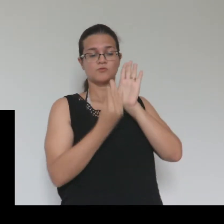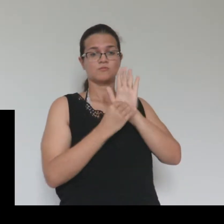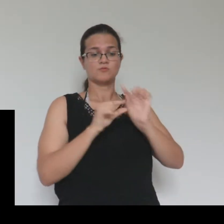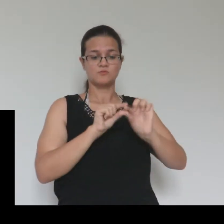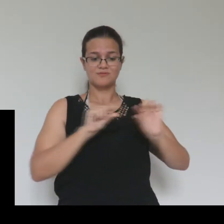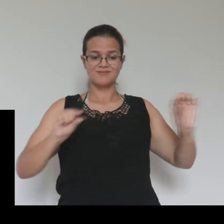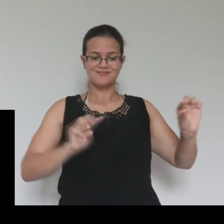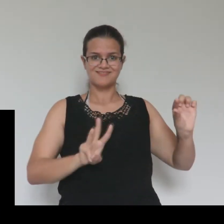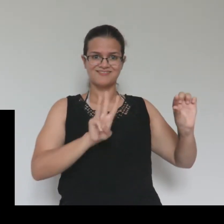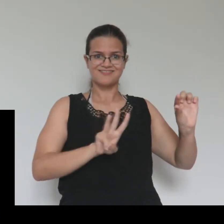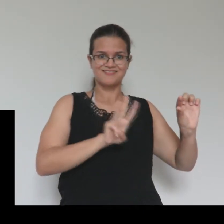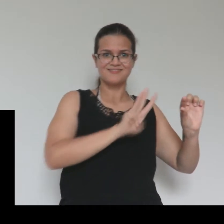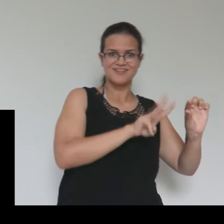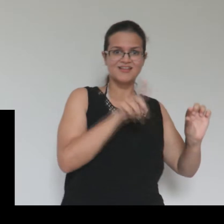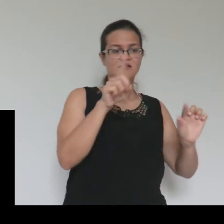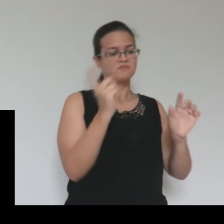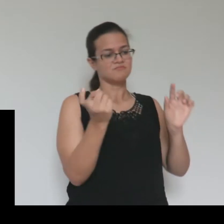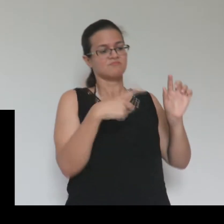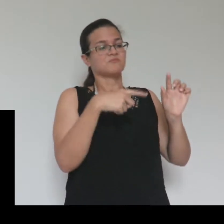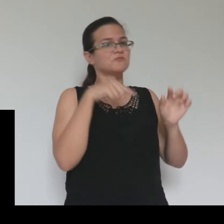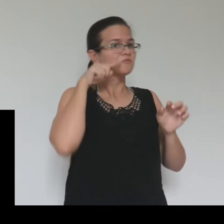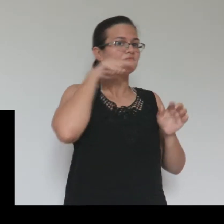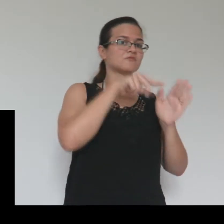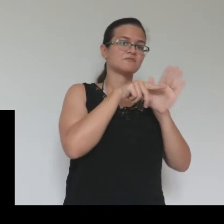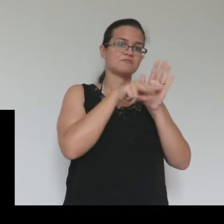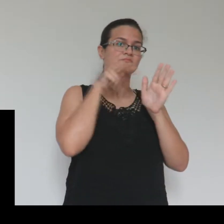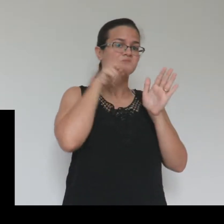vocês tenham algum interesse.